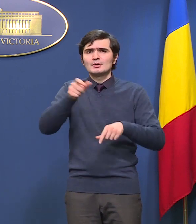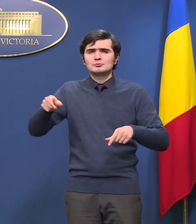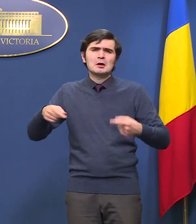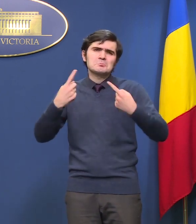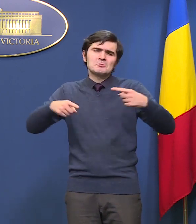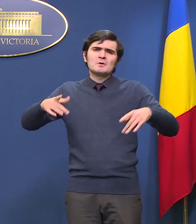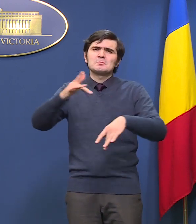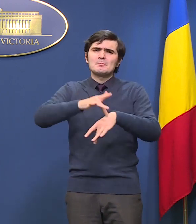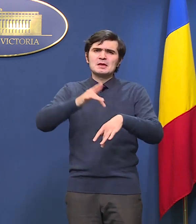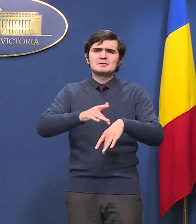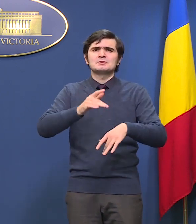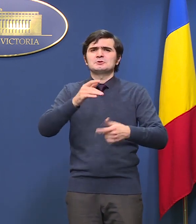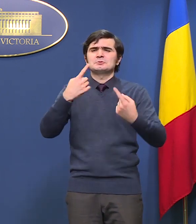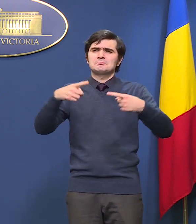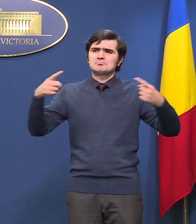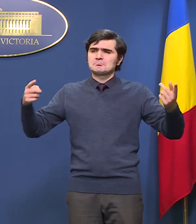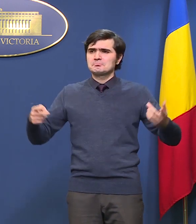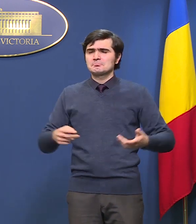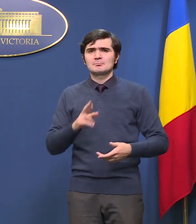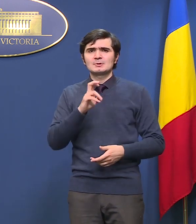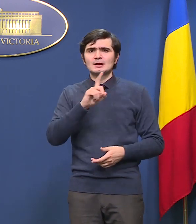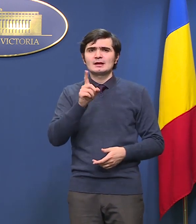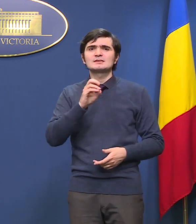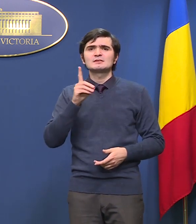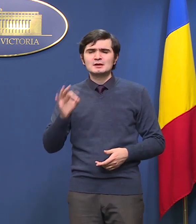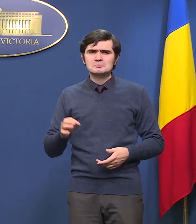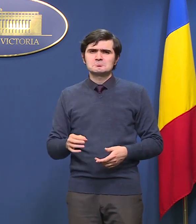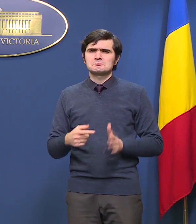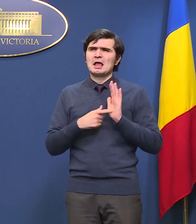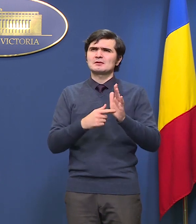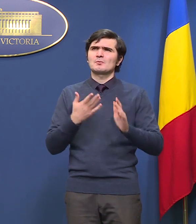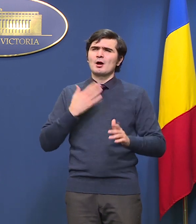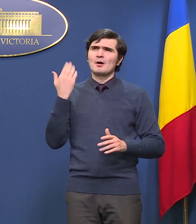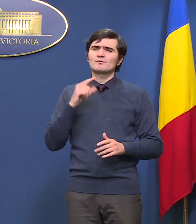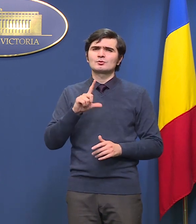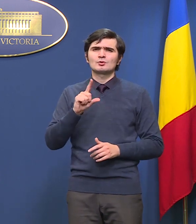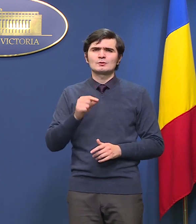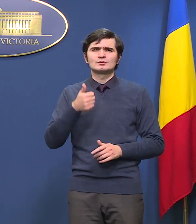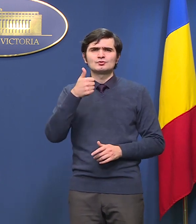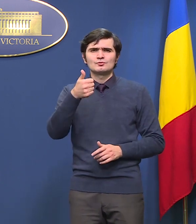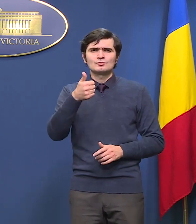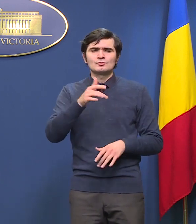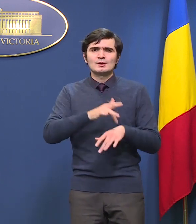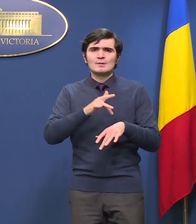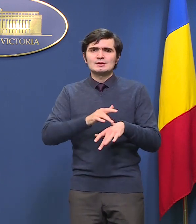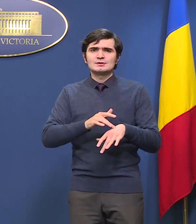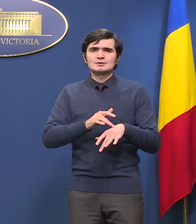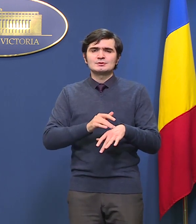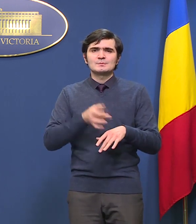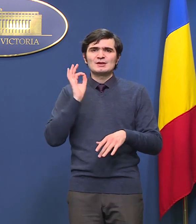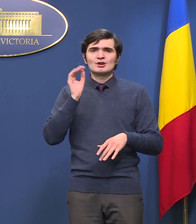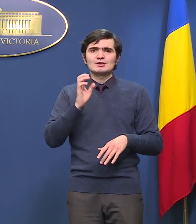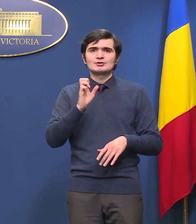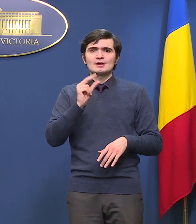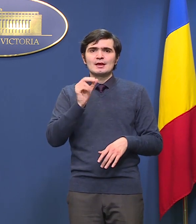rezidenți, medici. Aveam, de exemplu, 21 de medici epidemiologi